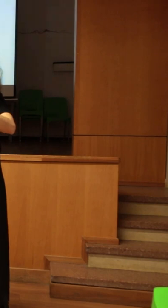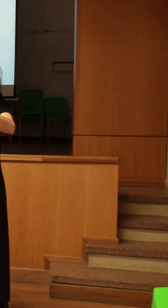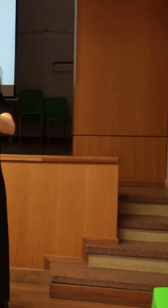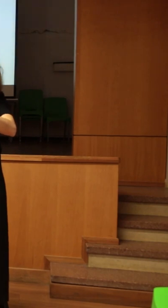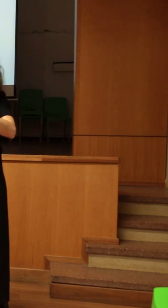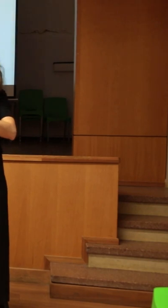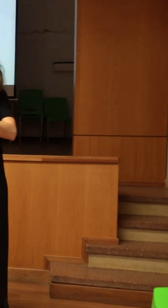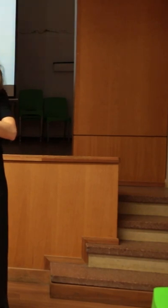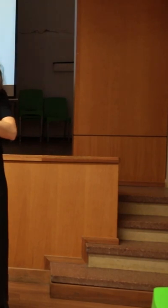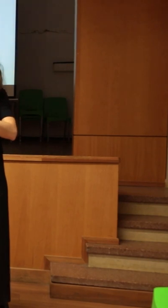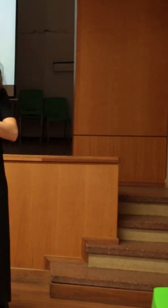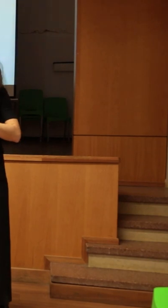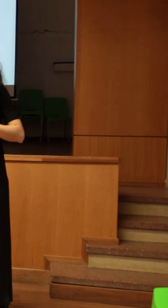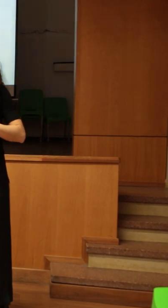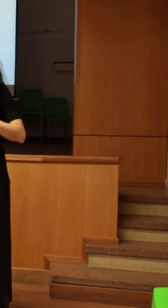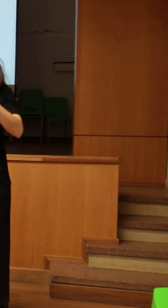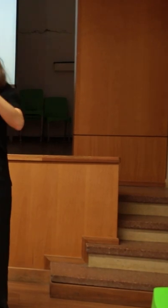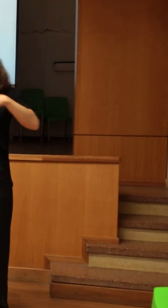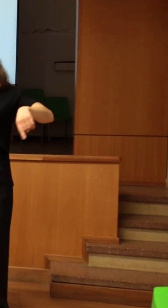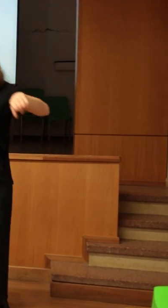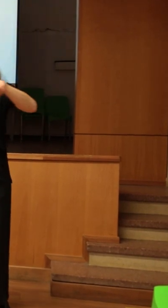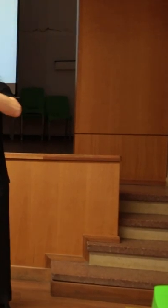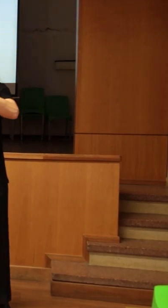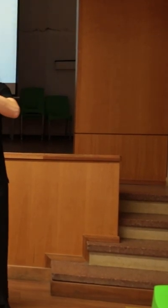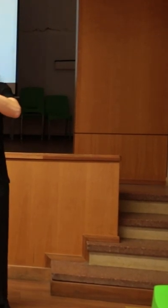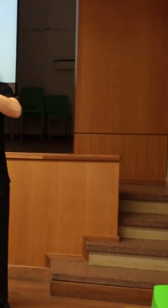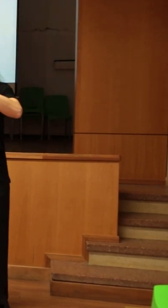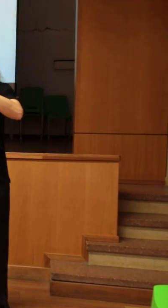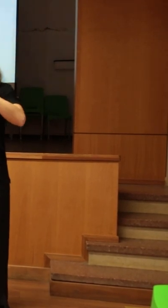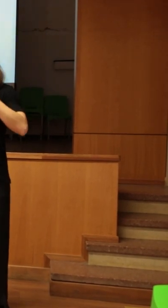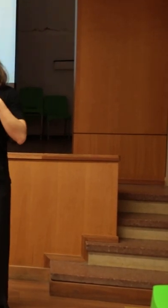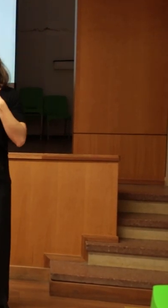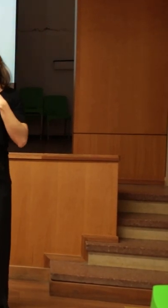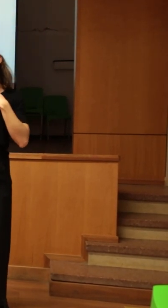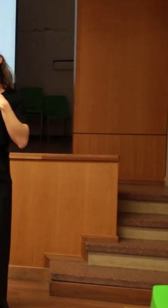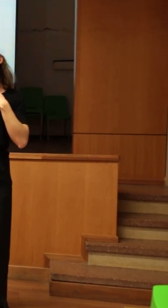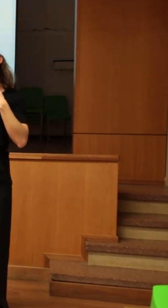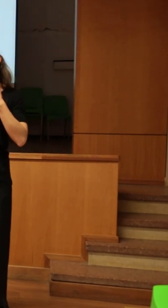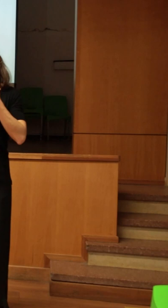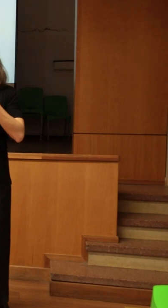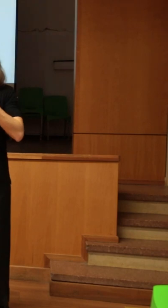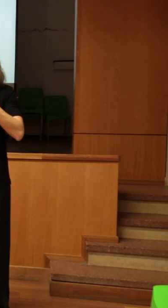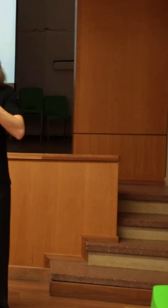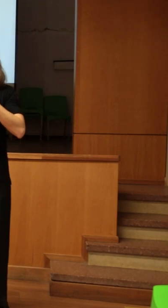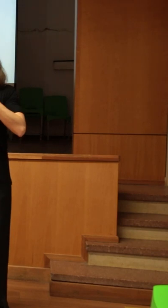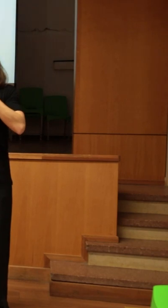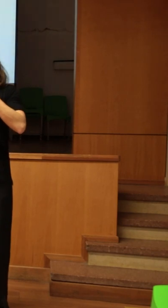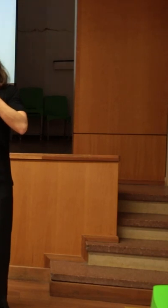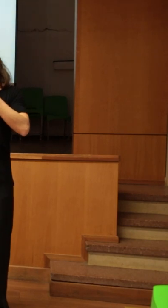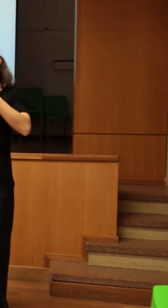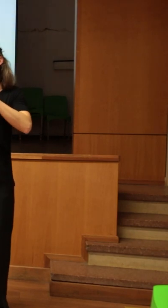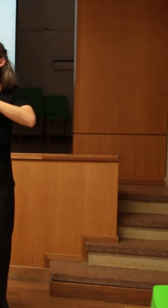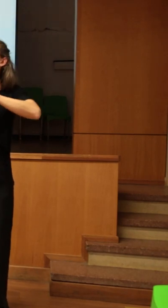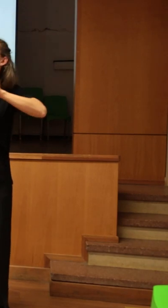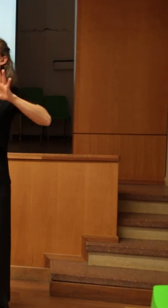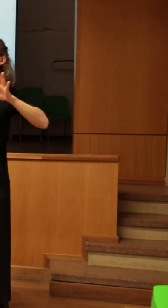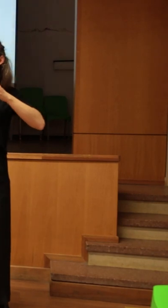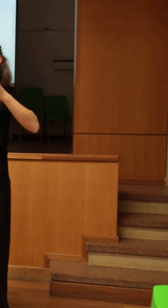yo diría que es a ustedes el pensar desde horizontes amplios,